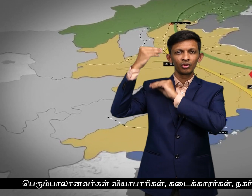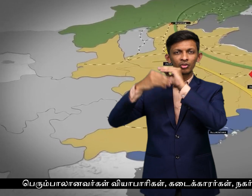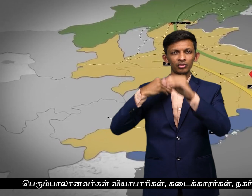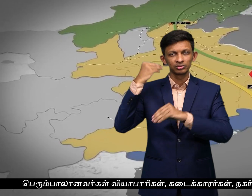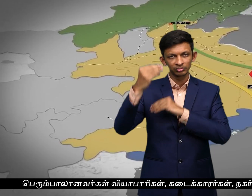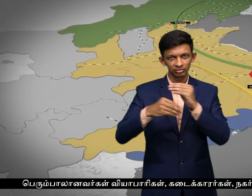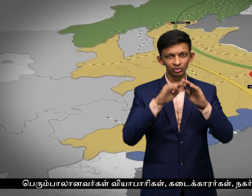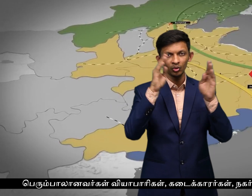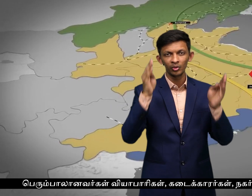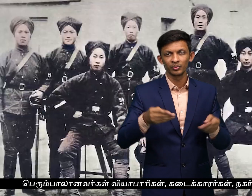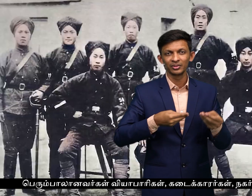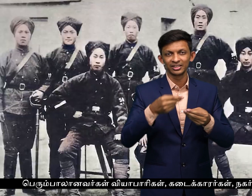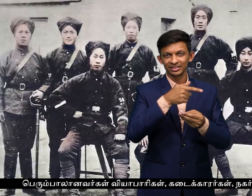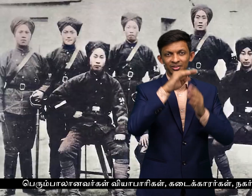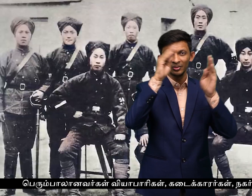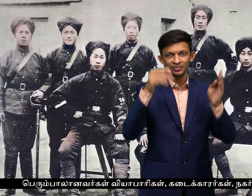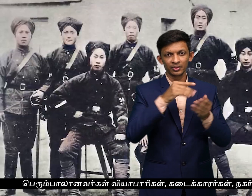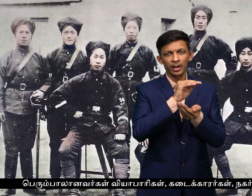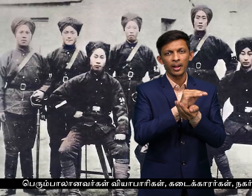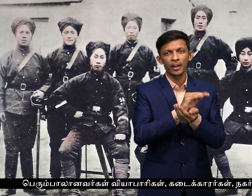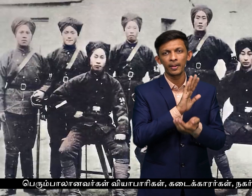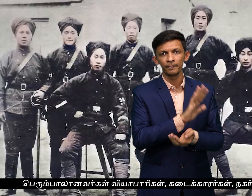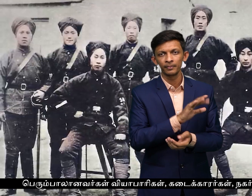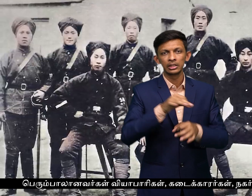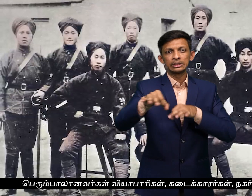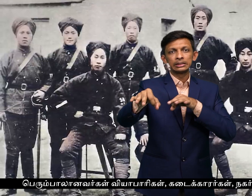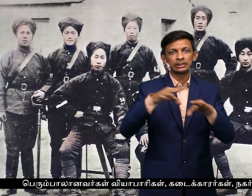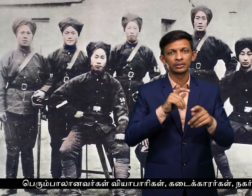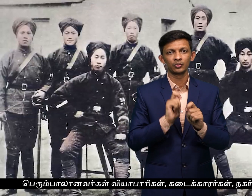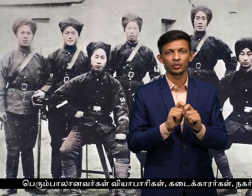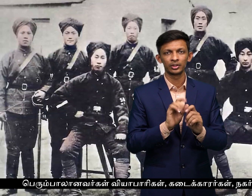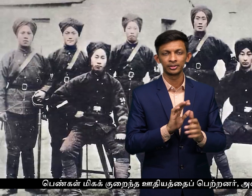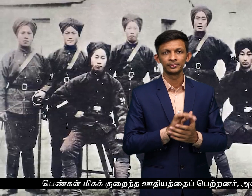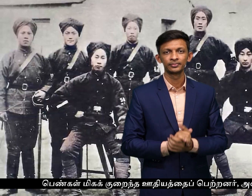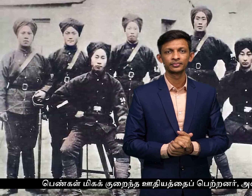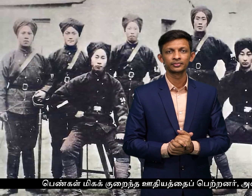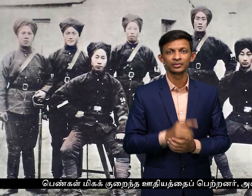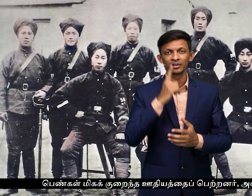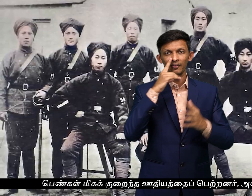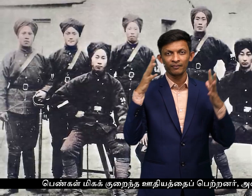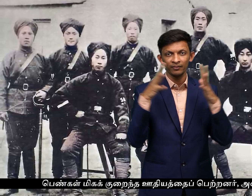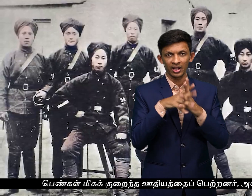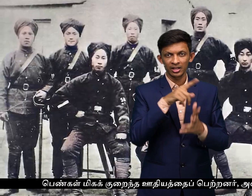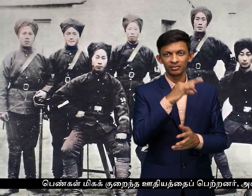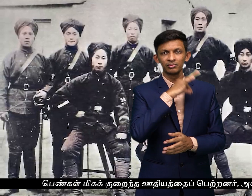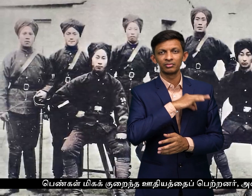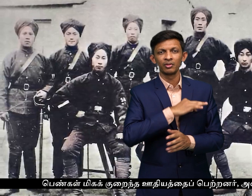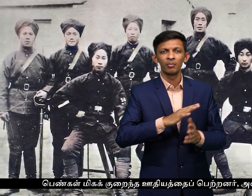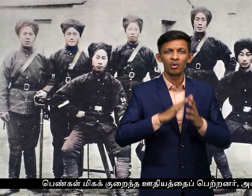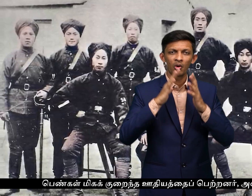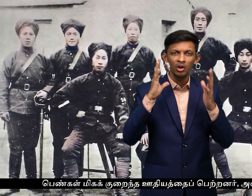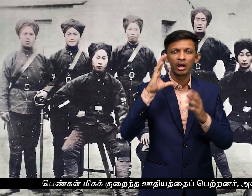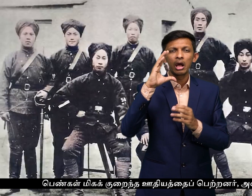பெரும்பாலானவர்கள் வியாபாரிகள், கடைக்காரர்கள், நகர்ப்புற தொழிலாளர்கள், பெண்கள் மிக குறைந்த ஊதியத்தை